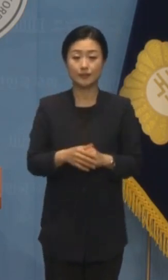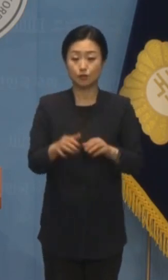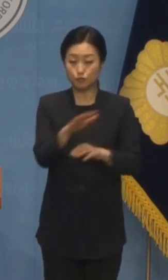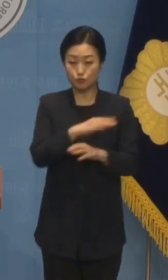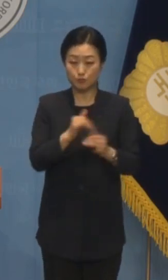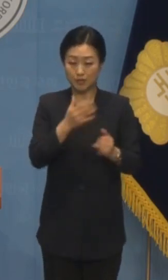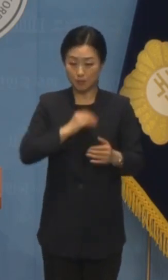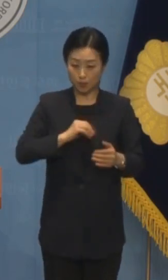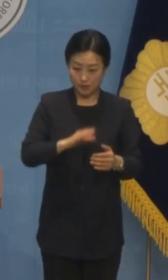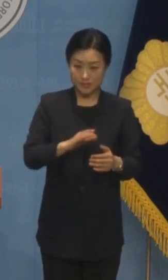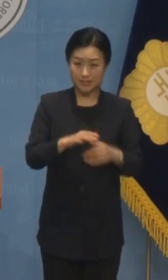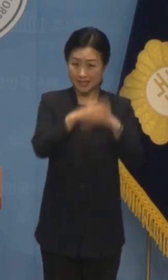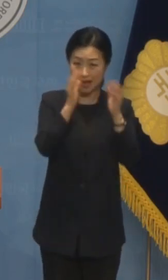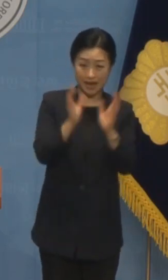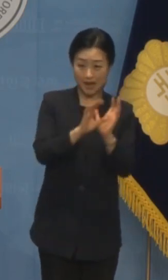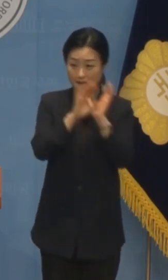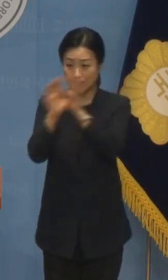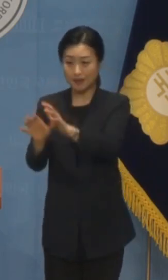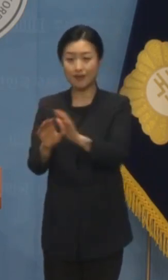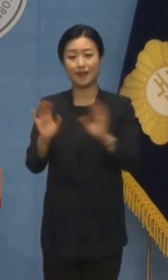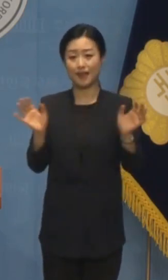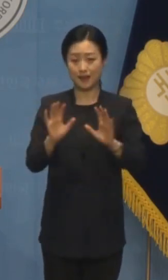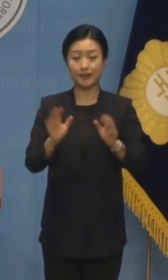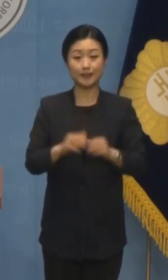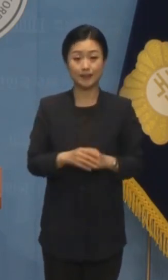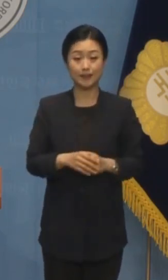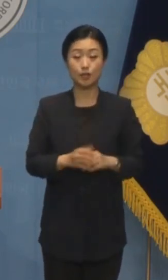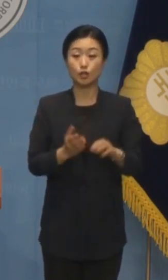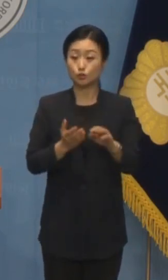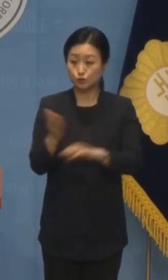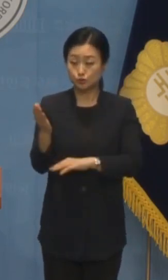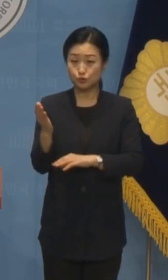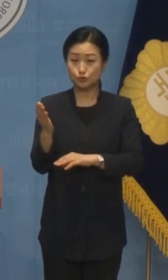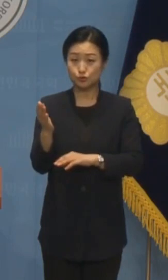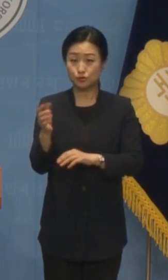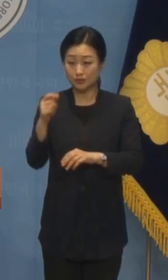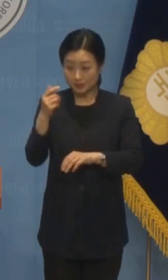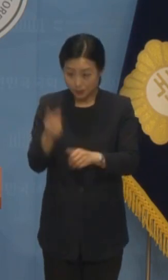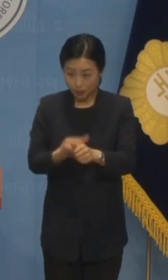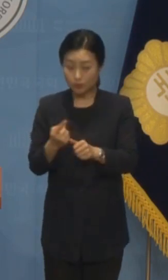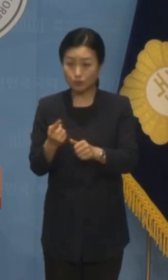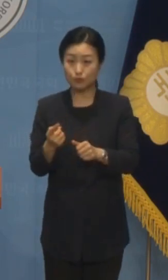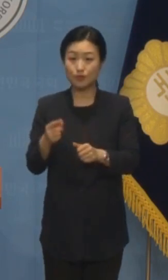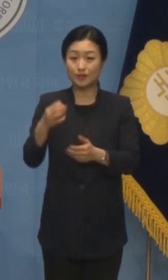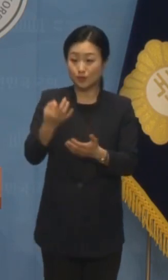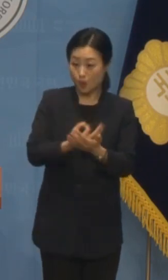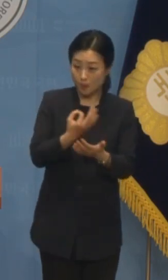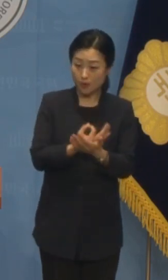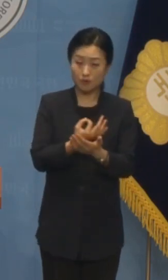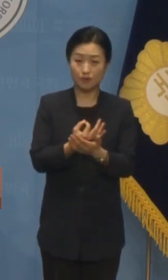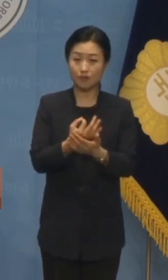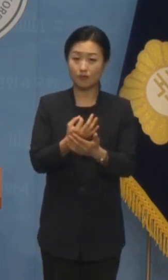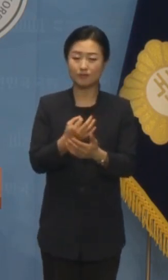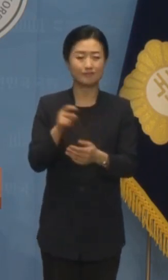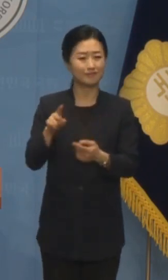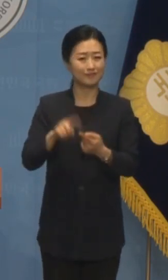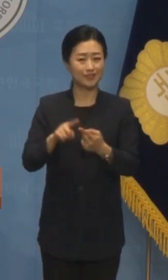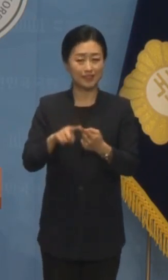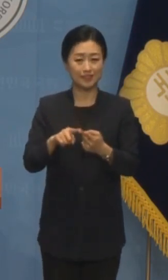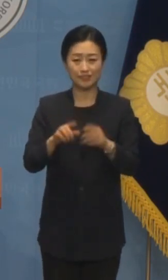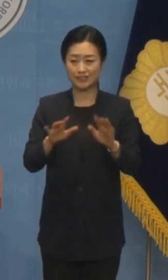국민의 복지와 후생을 올인하지는 않겠다는, 수출의 부진과 낙수효과 소멸에 따르는 문제를 내수경제의